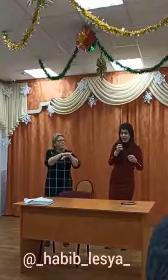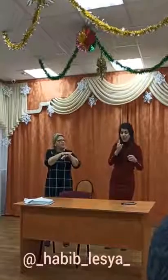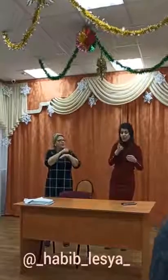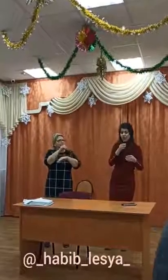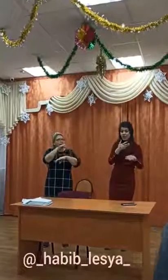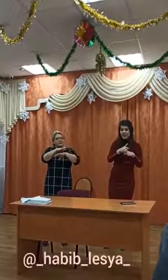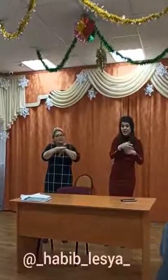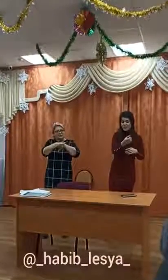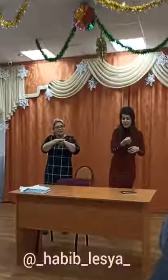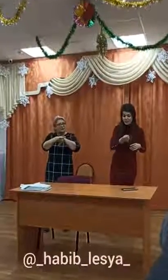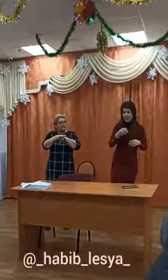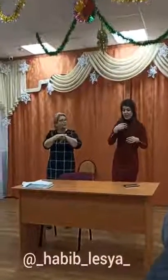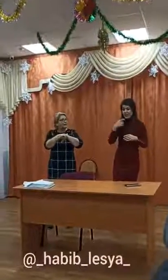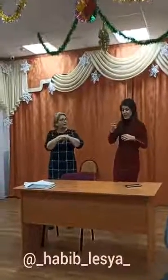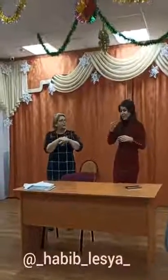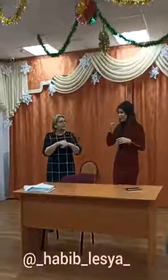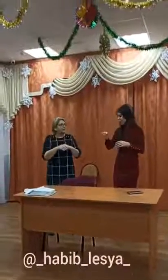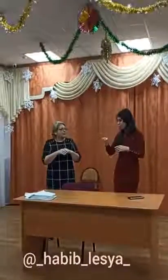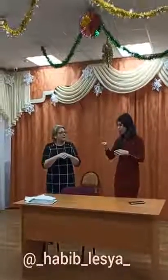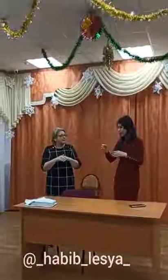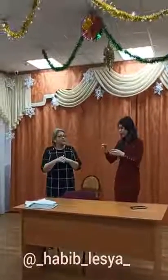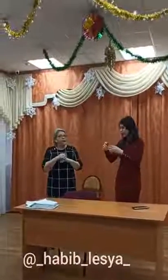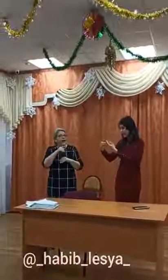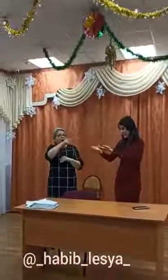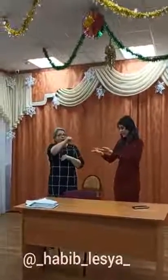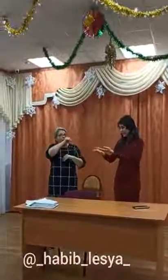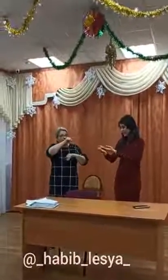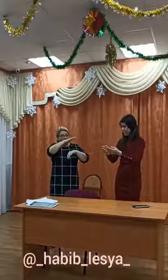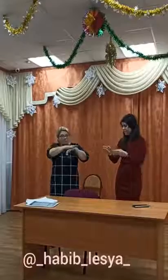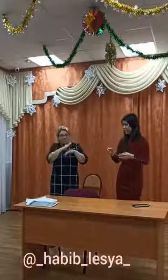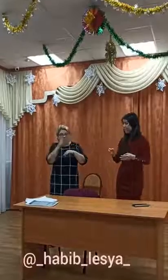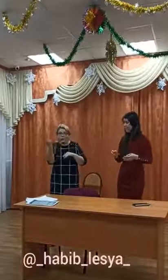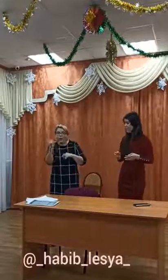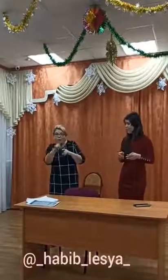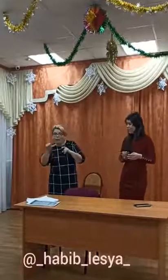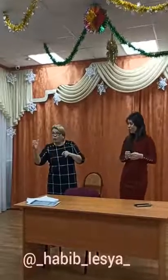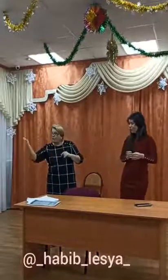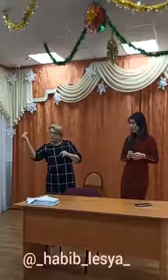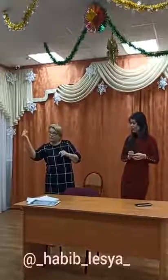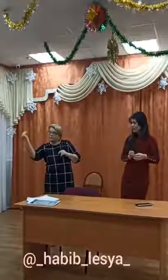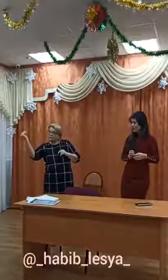то 3000 рублей дадим премию.